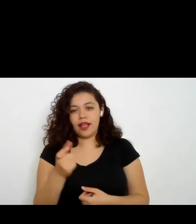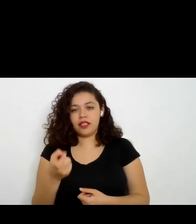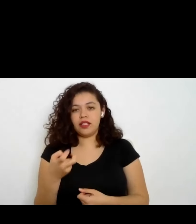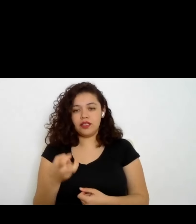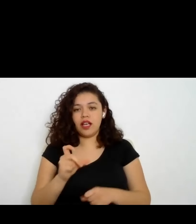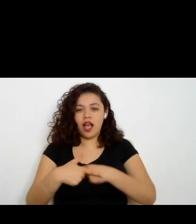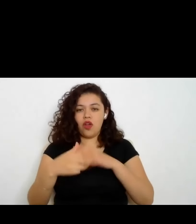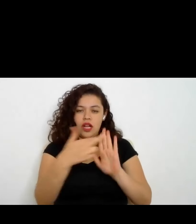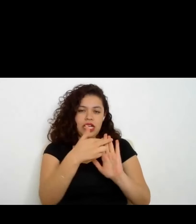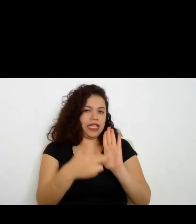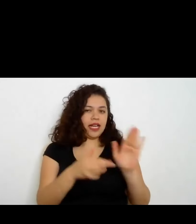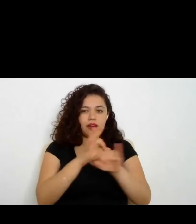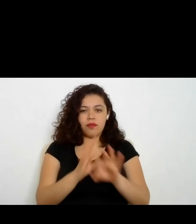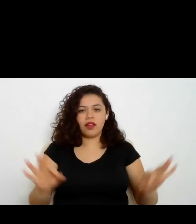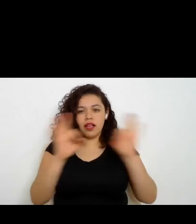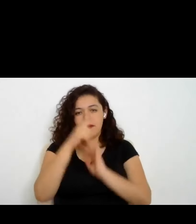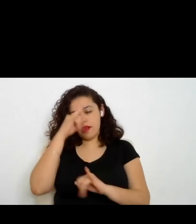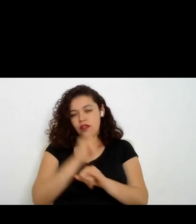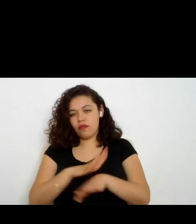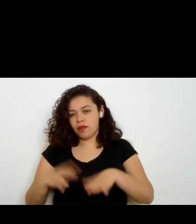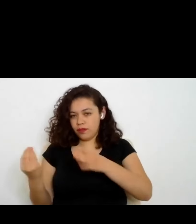de los datos personales.